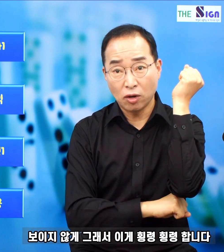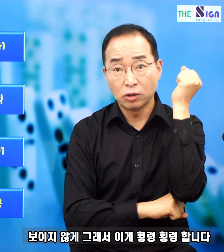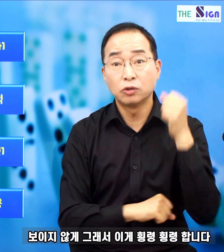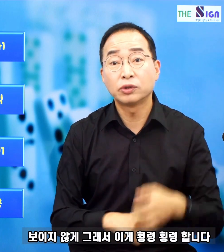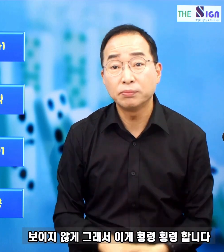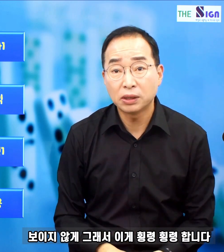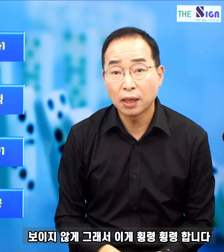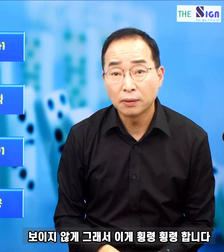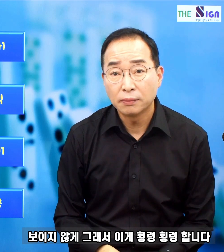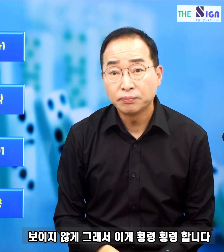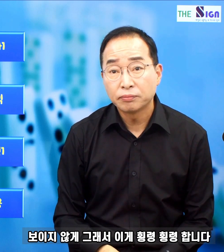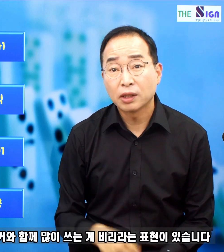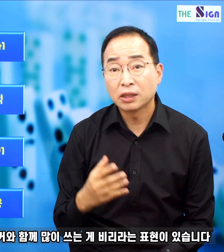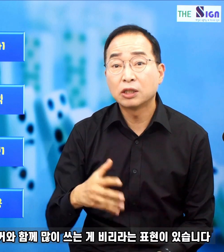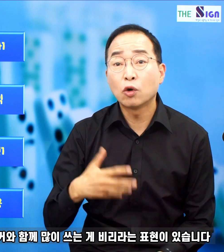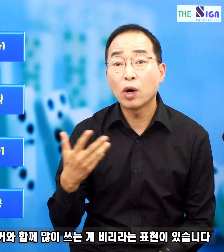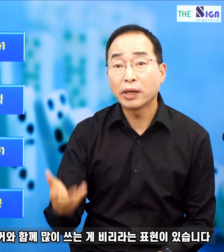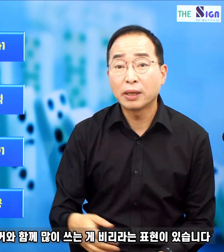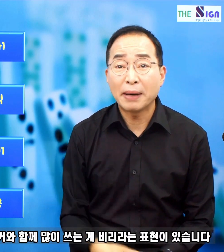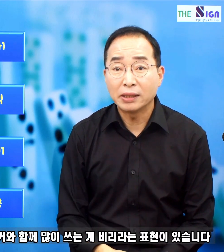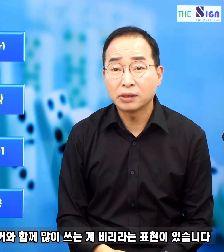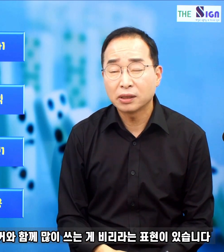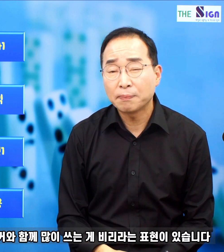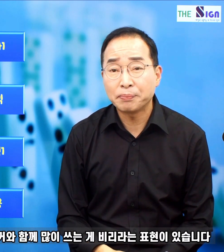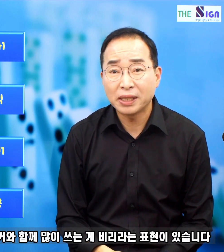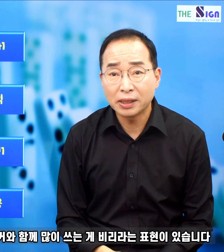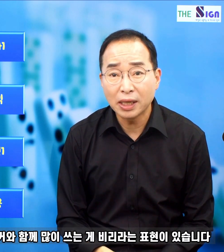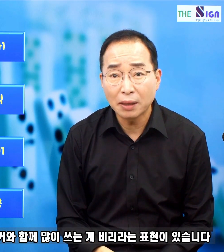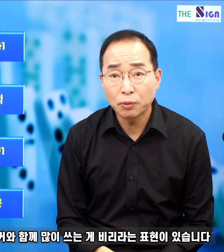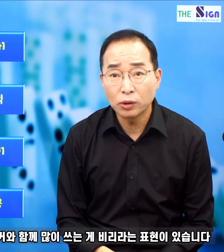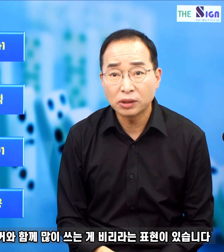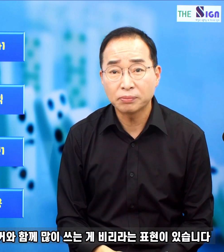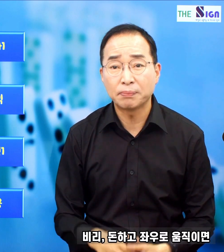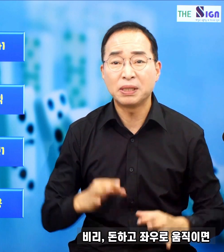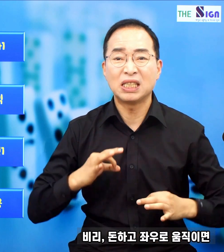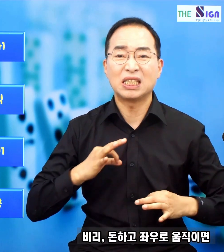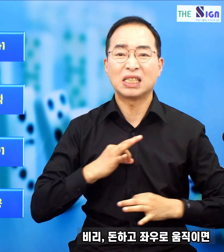횡령으로 씁니다. 근데 그거와 함께 많이 쓰는 게 비리라는 표현이 있습니다. 비리.